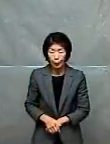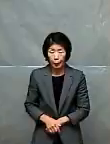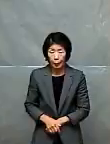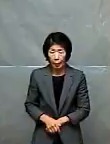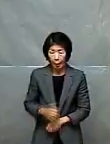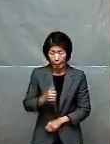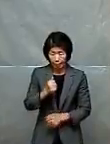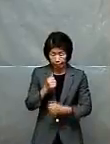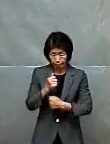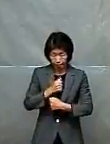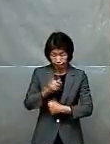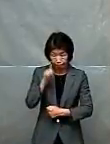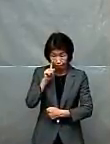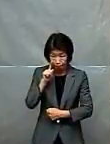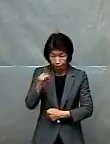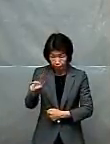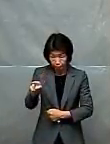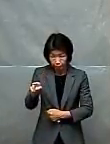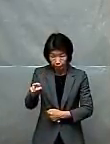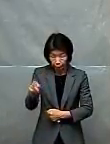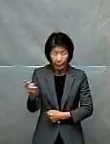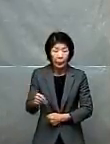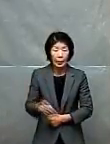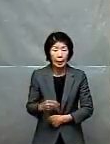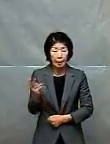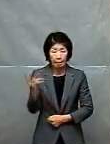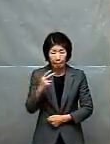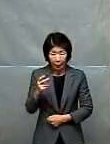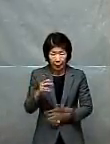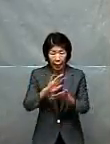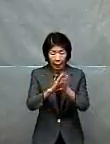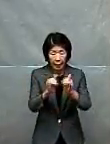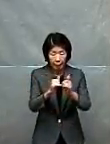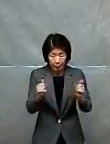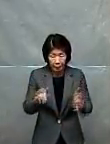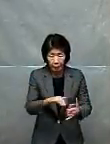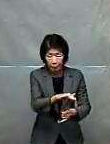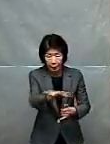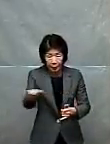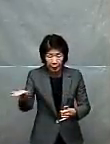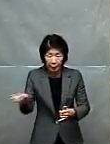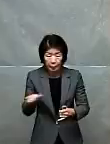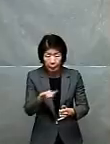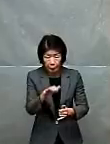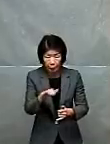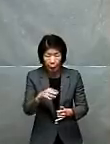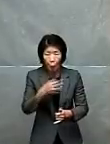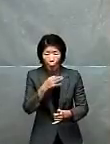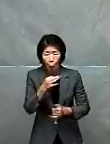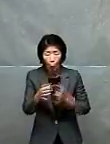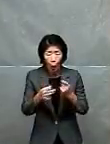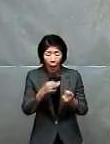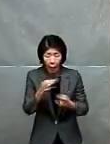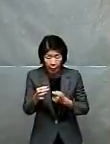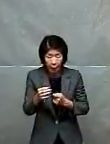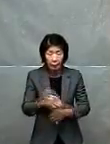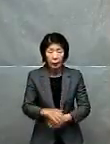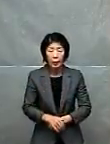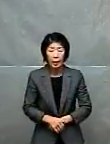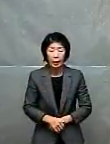まあ、注視しながら、また本当にあの県民の皆さんの お声とかですね、あ